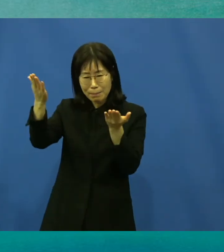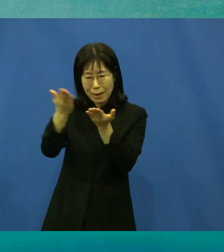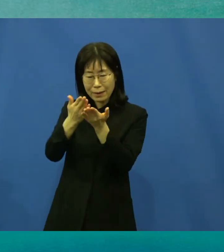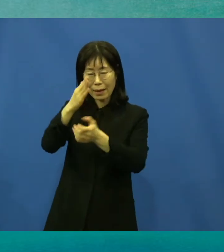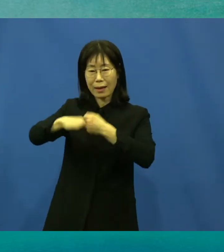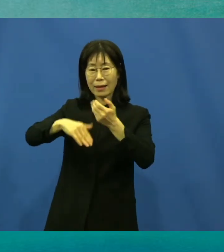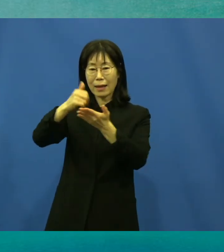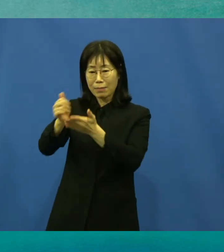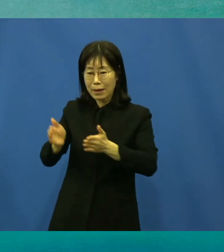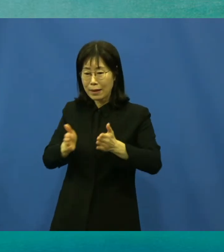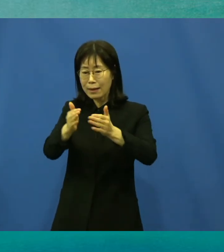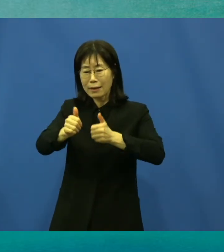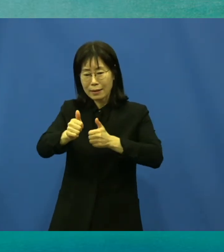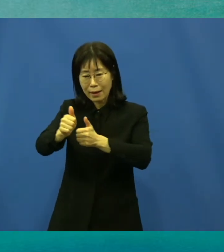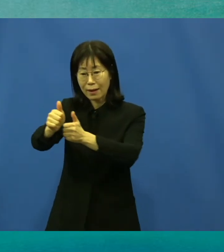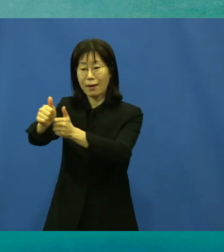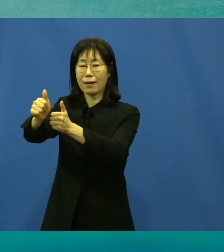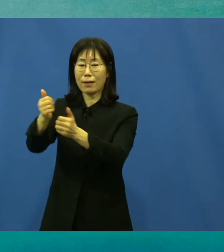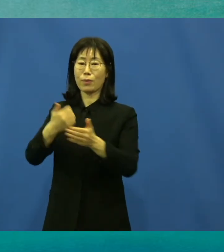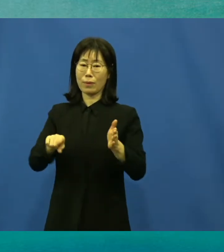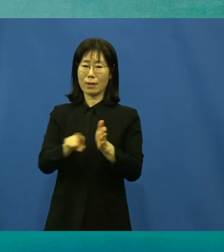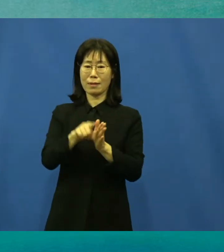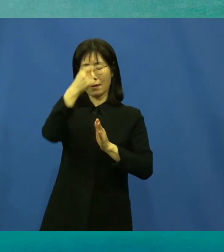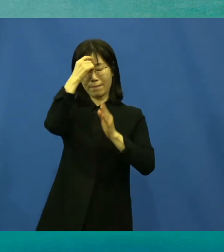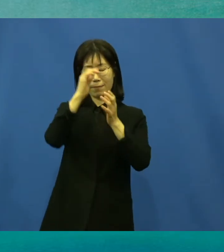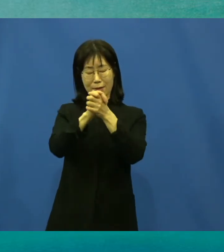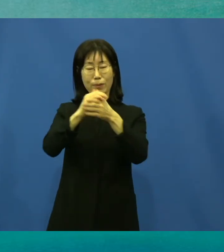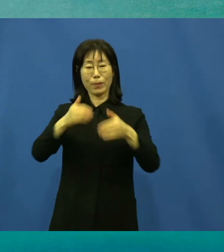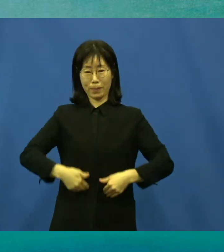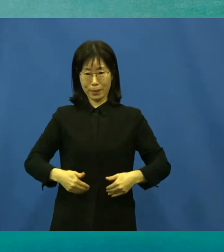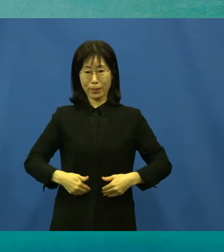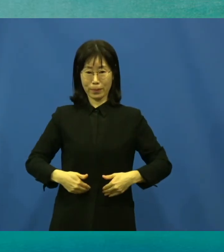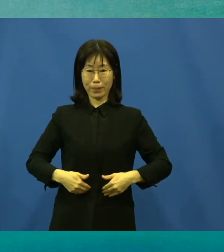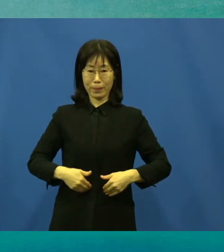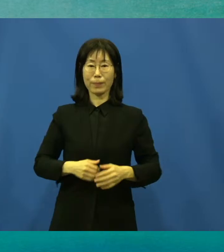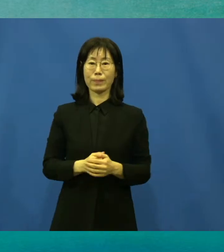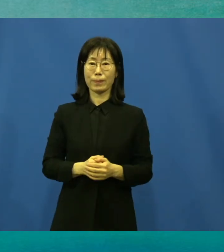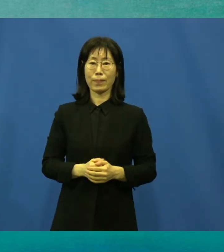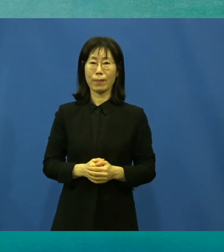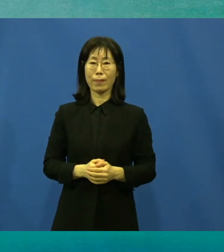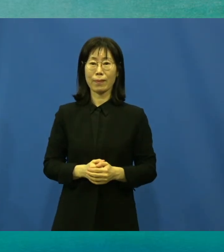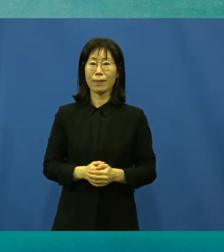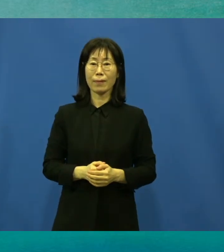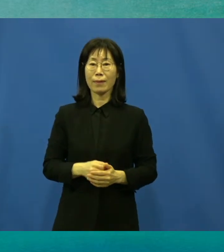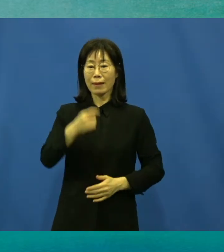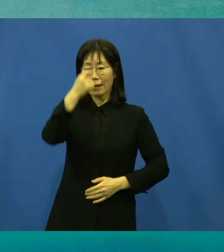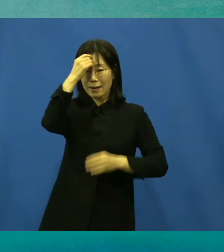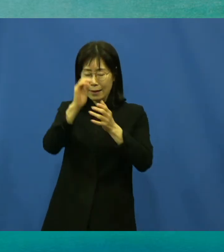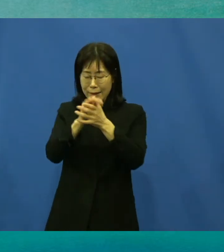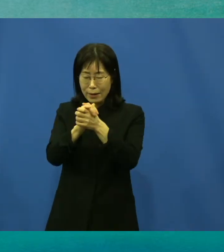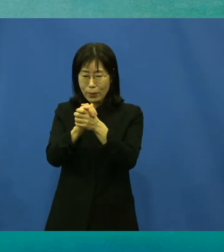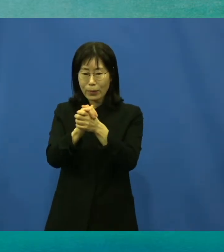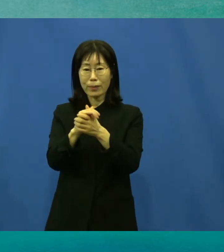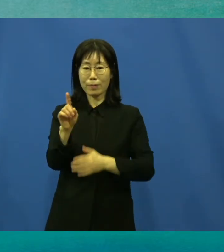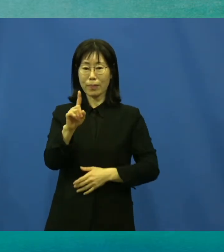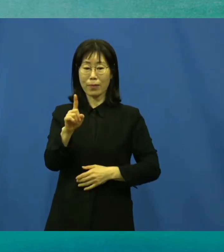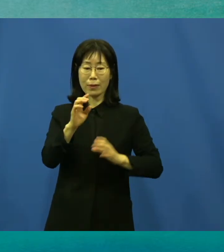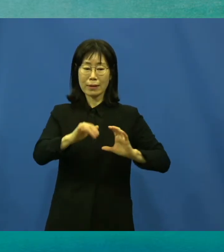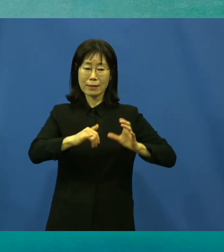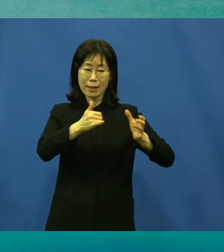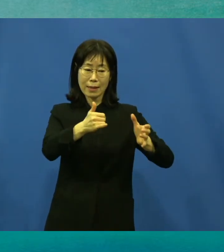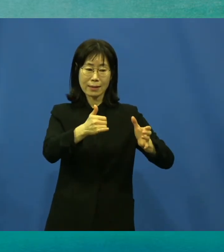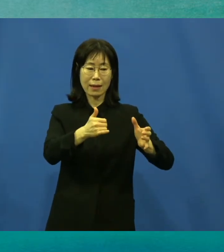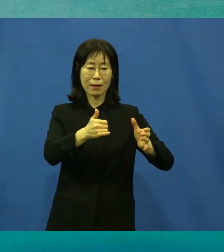주님의 길로 가는 길은 은밀합니다. 세상의 사람들과 다릅니다. 세상은